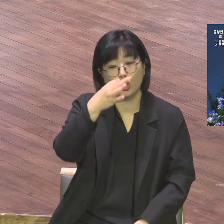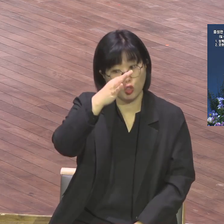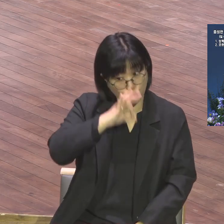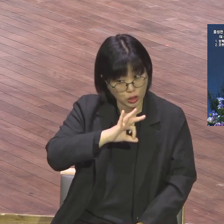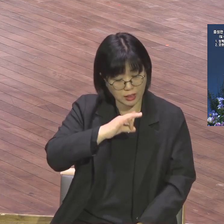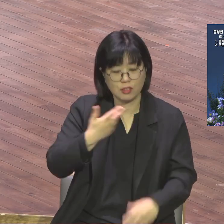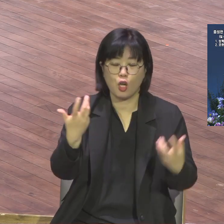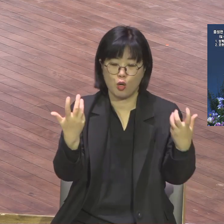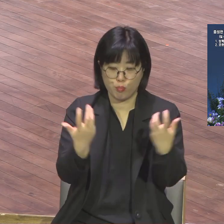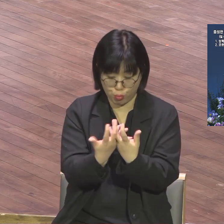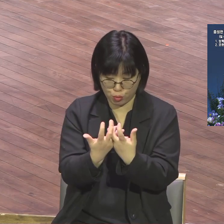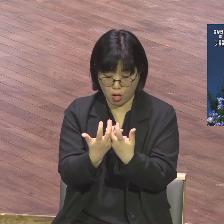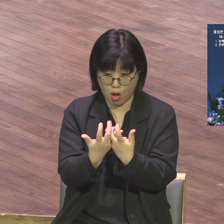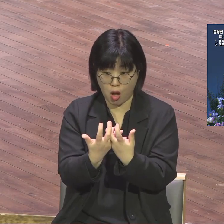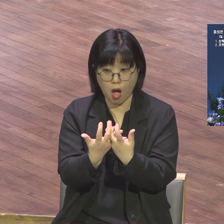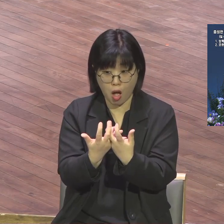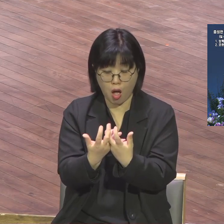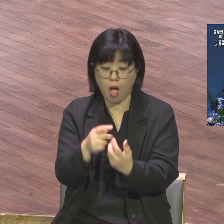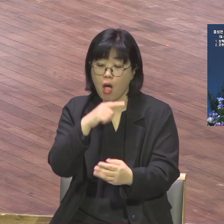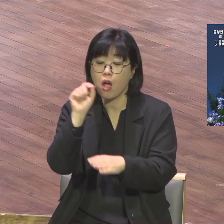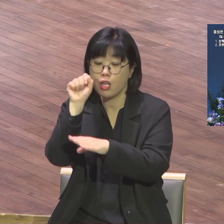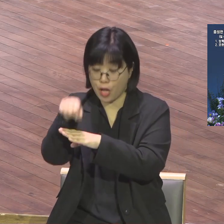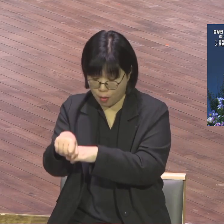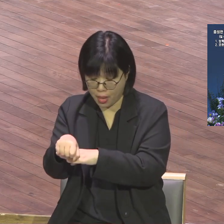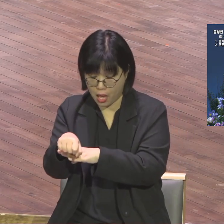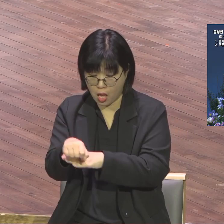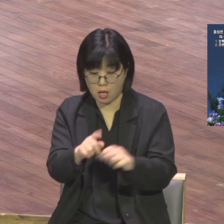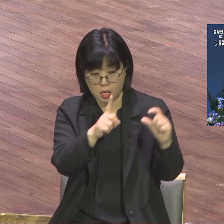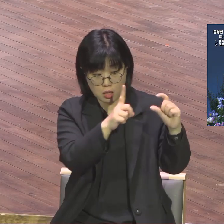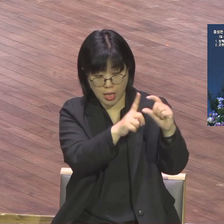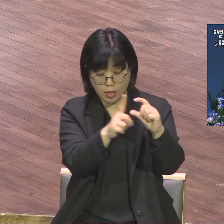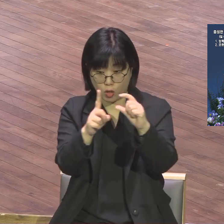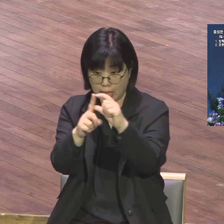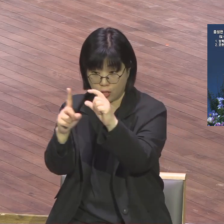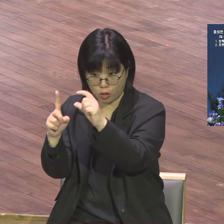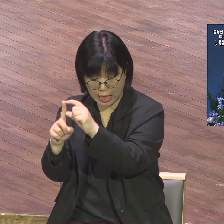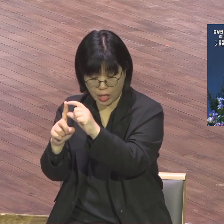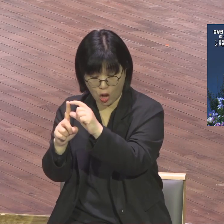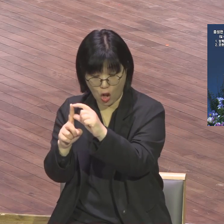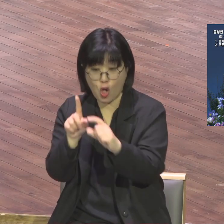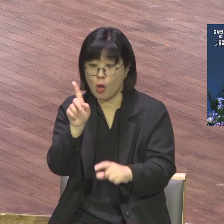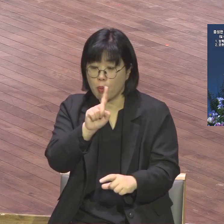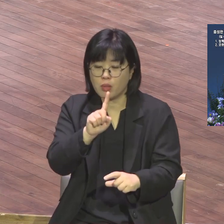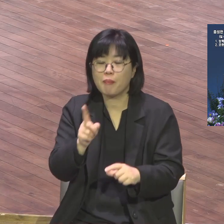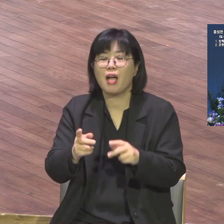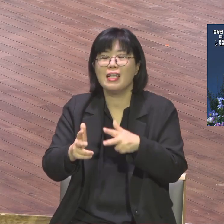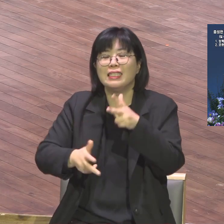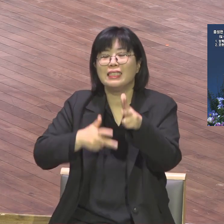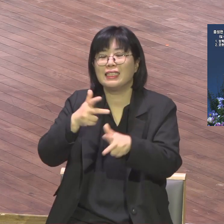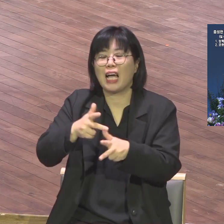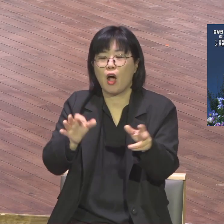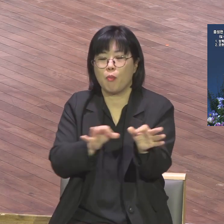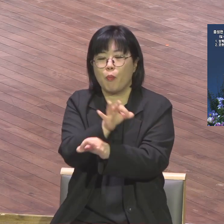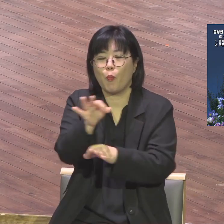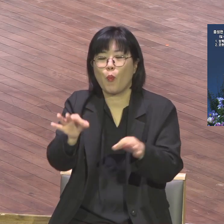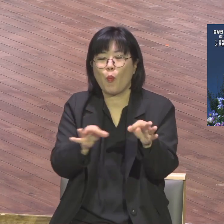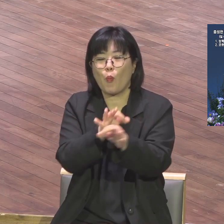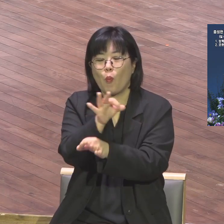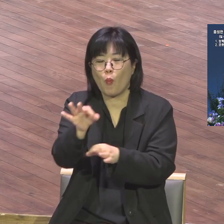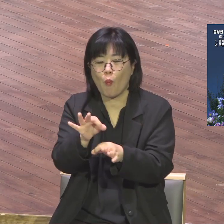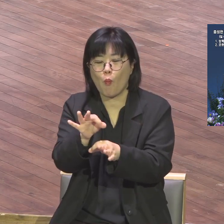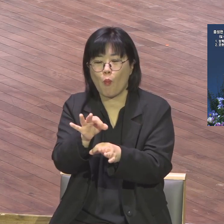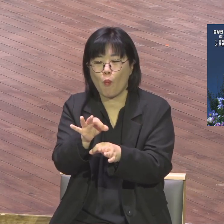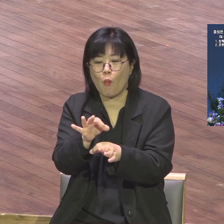전부 다 상업 용어예요. 장사하는 사람들 용어예요. 바울이 이런 단어를 쓴 것은요 지금 빌립교 성도들의